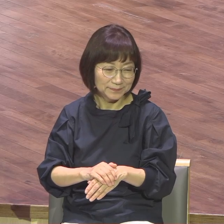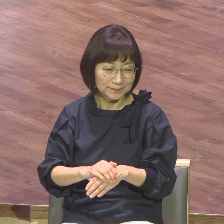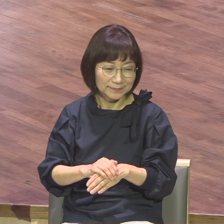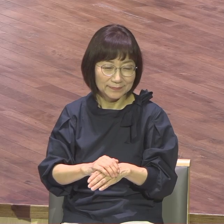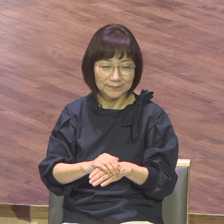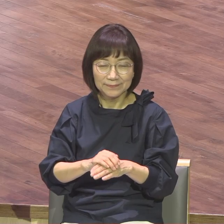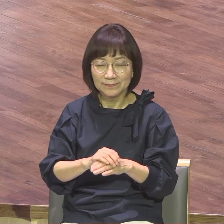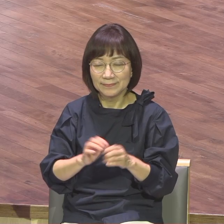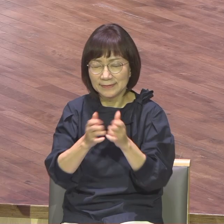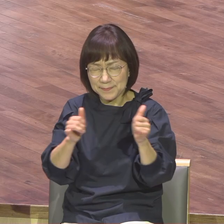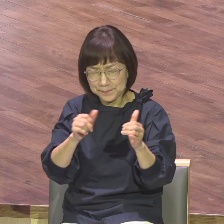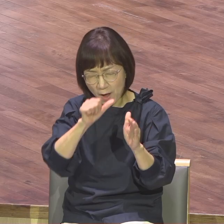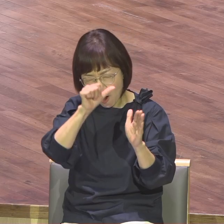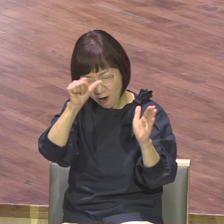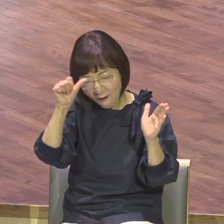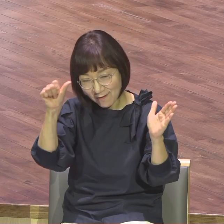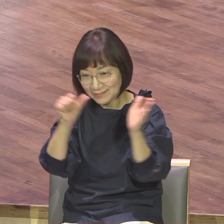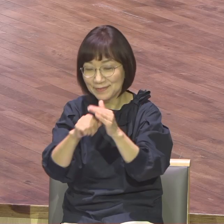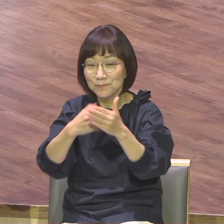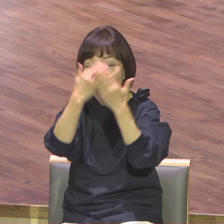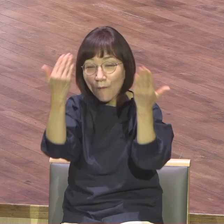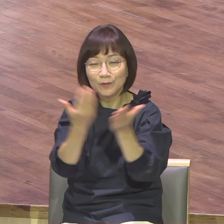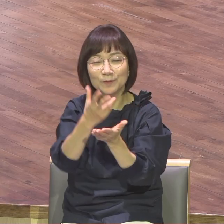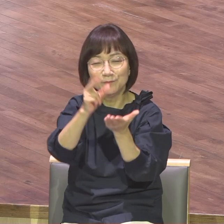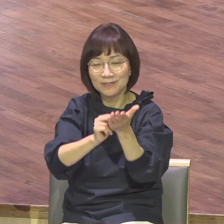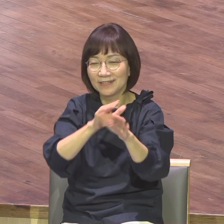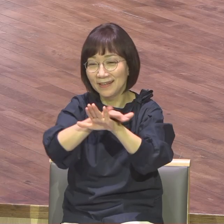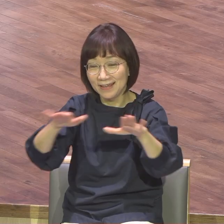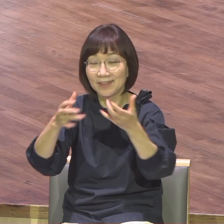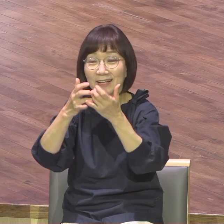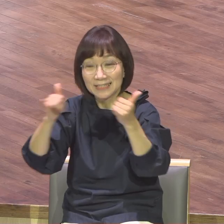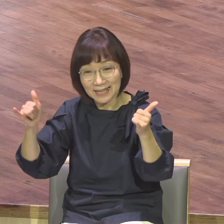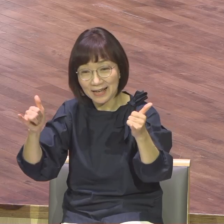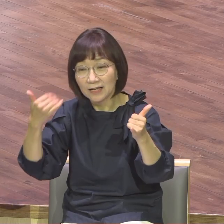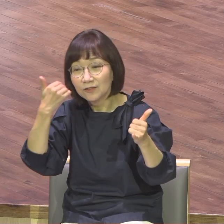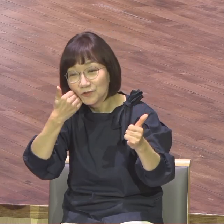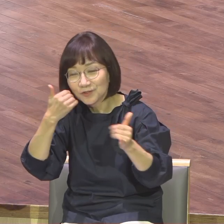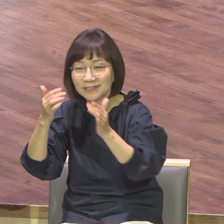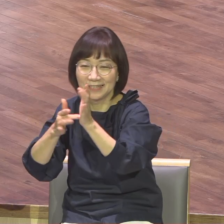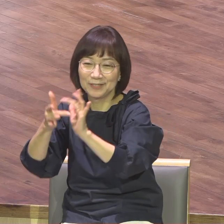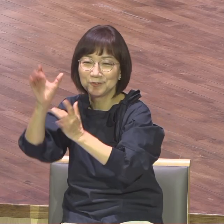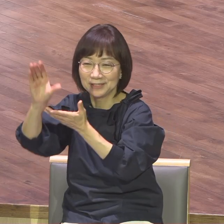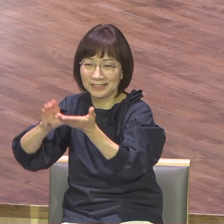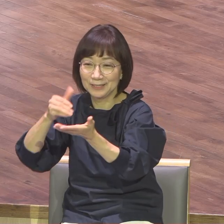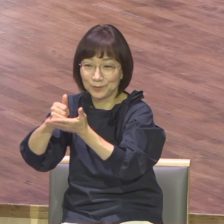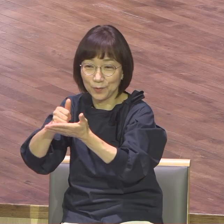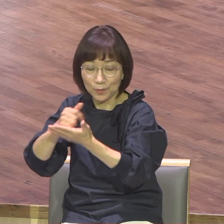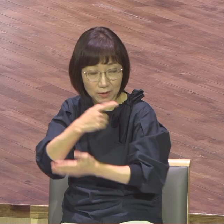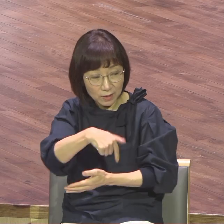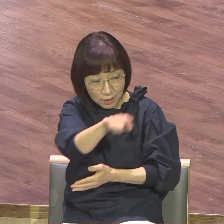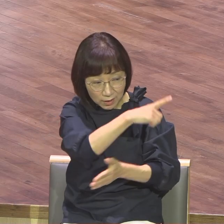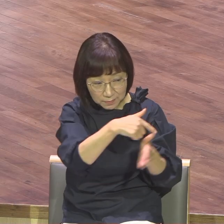되신 예수 그리스도를 다른 사람, 모르는 사람에게 선포해라.